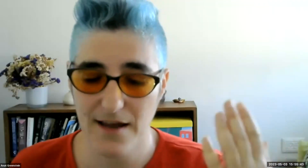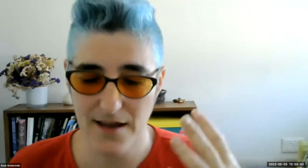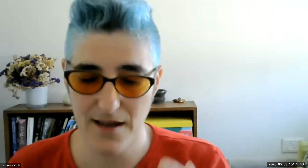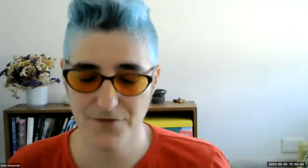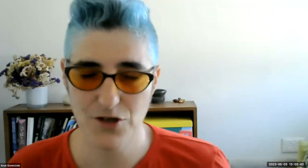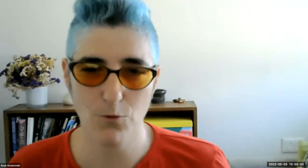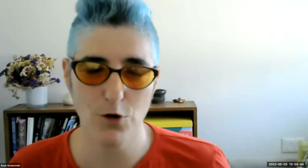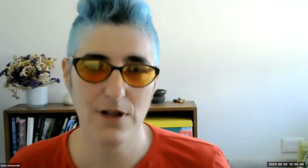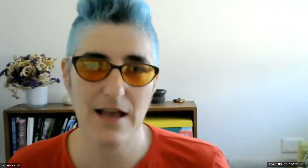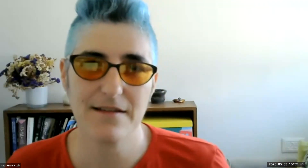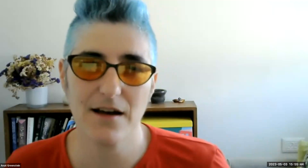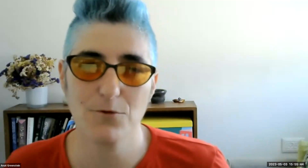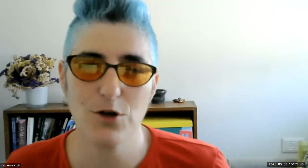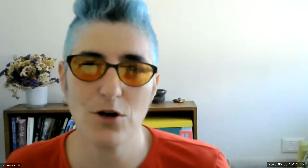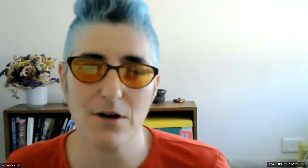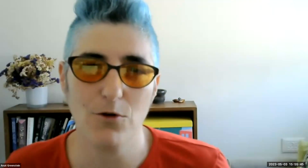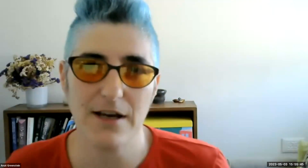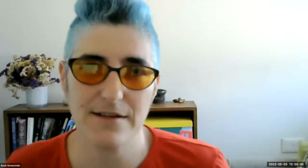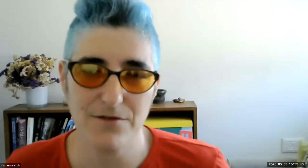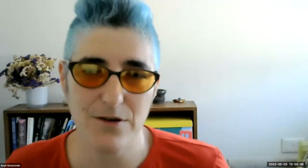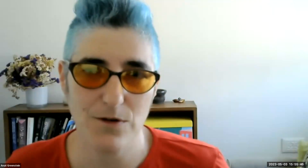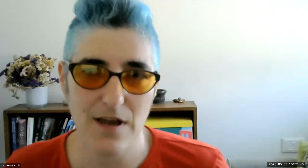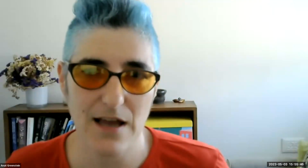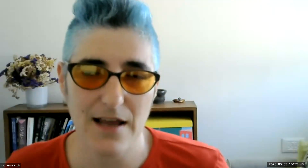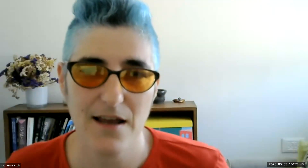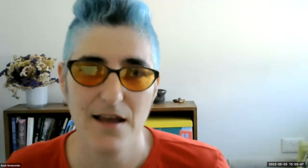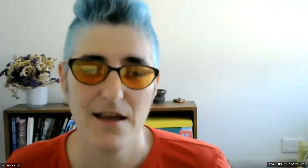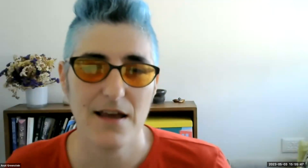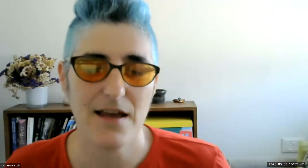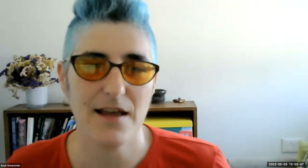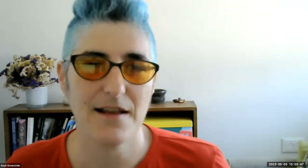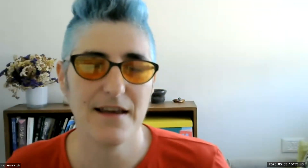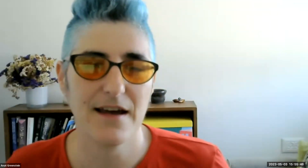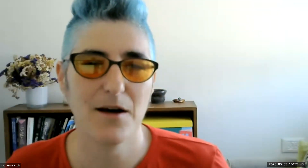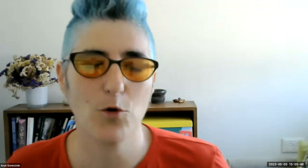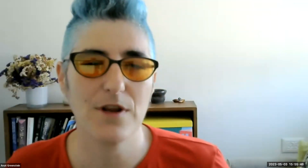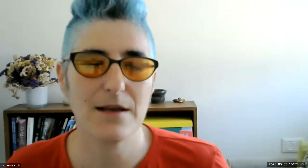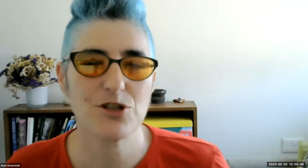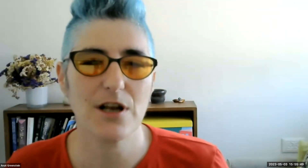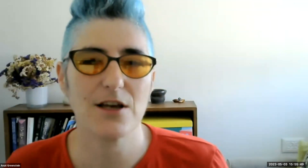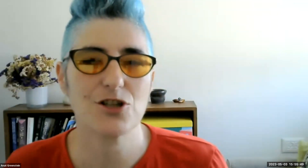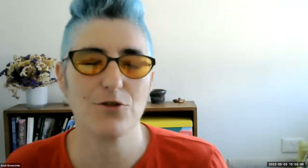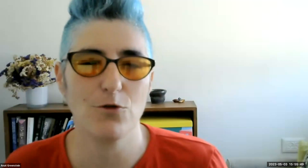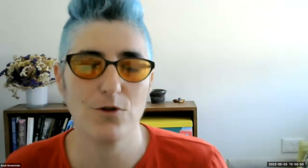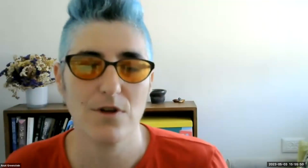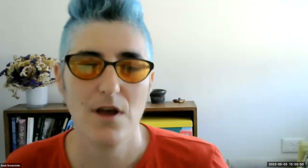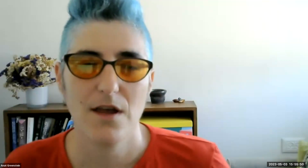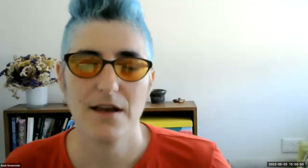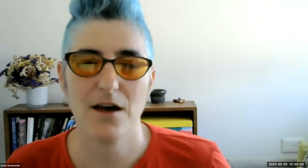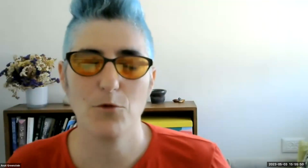אפשרויות להתארגנויות הקולקטיביות האלה דרך מודלים של רשתות דרך